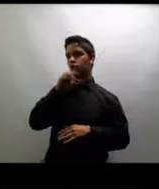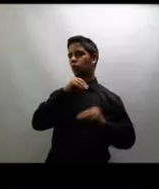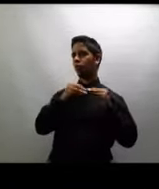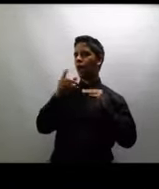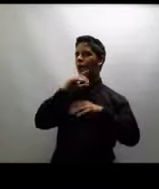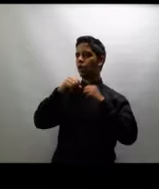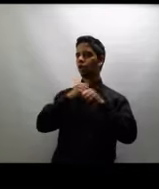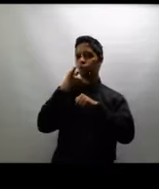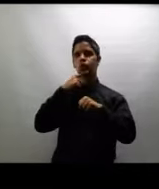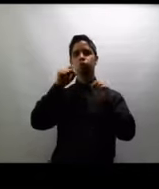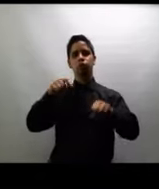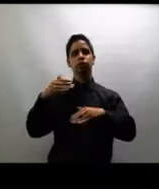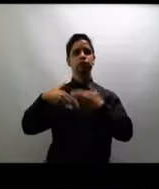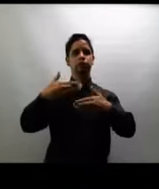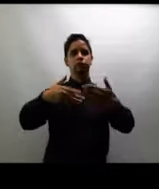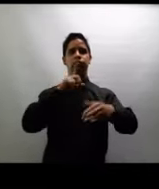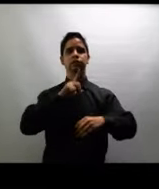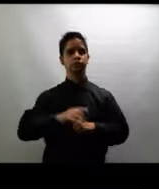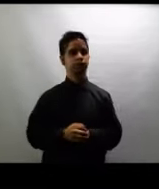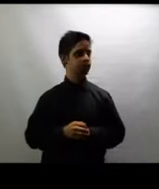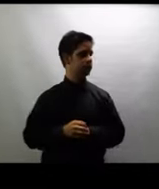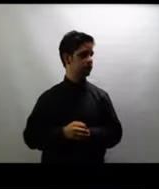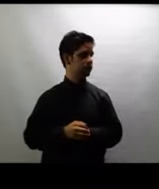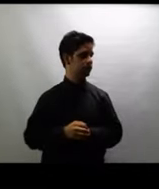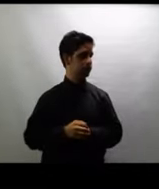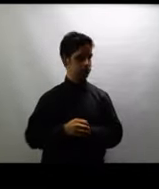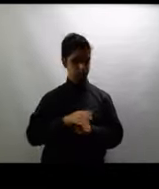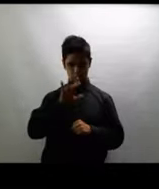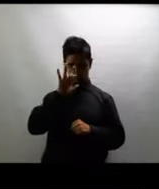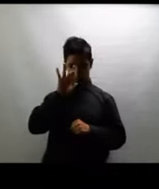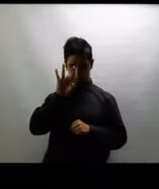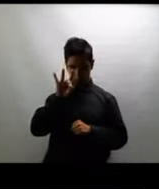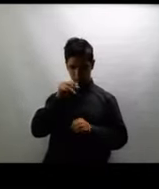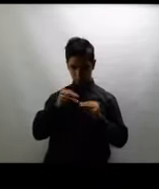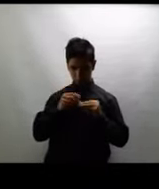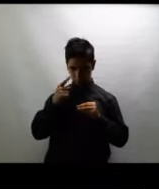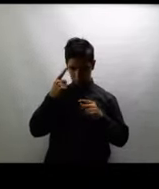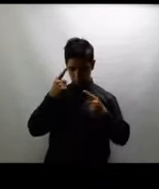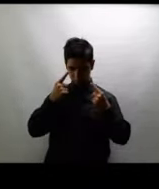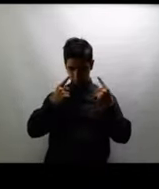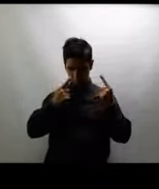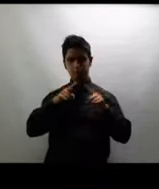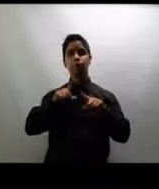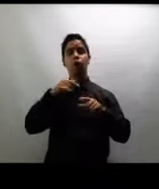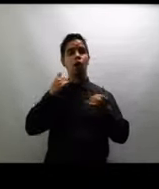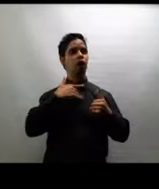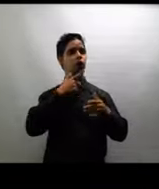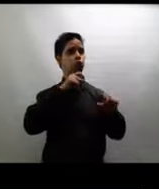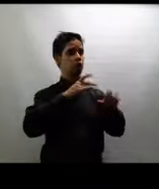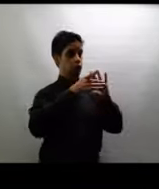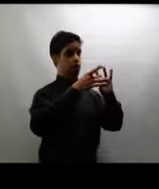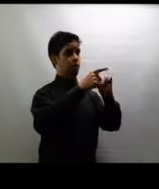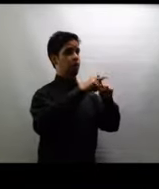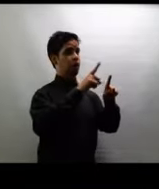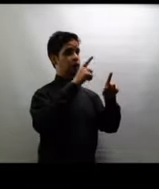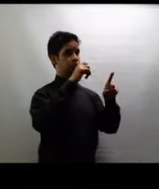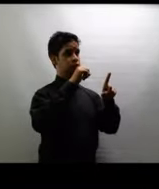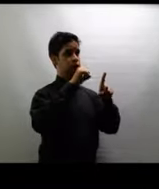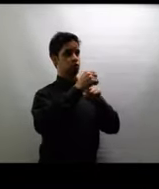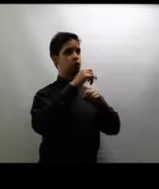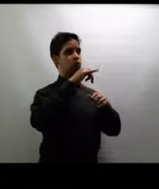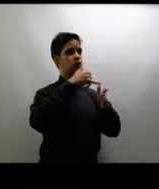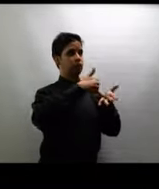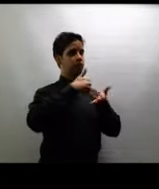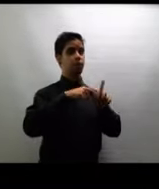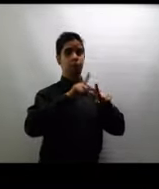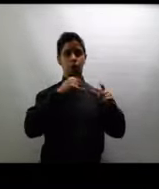rayo! Ya mismo me vas a contar qué pasó. En el número. Sí, en el 48. Lo de los Grammy. Pero espérate, antes de, para clientes de DirecTV